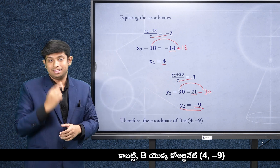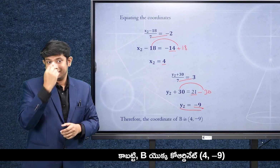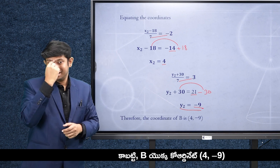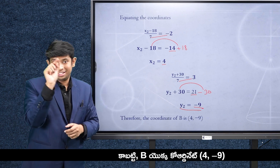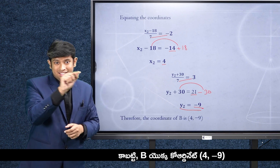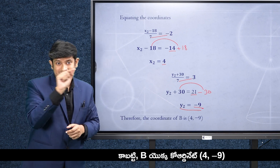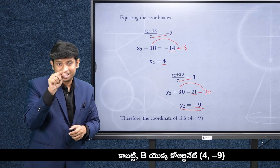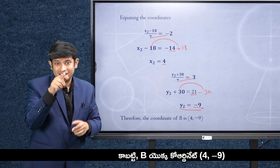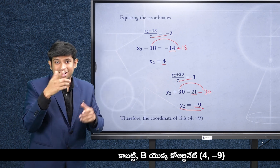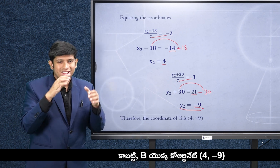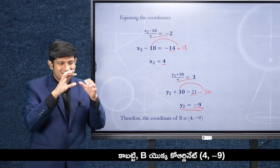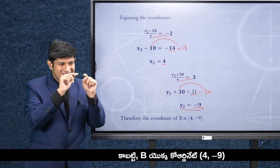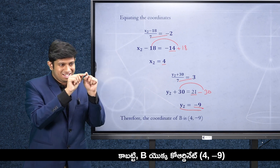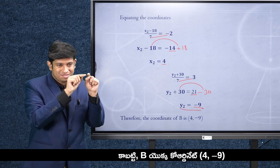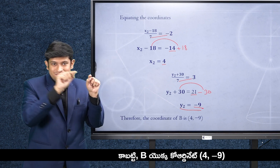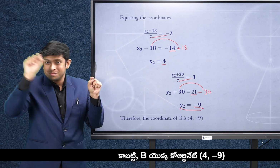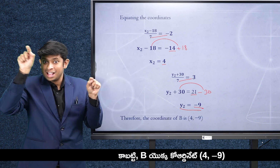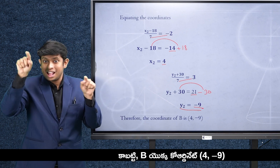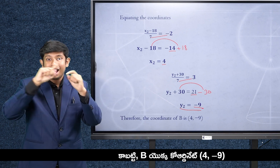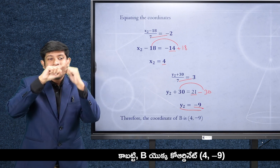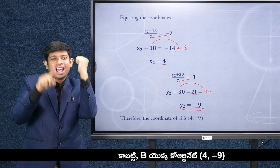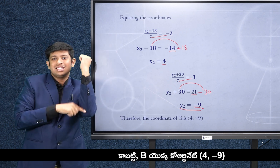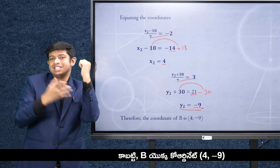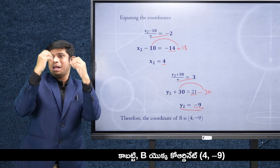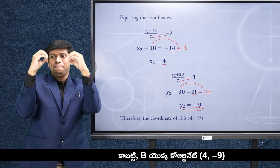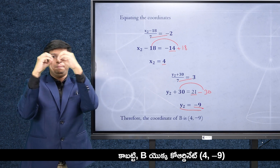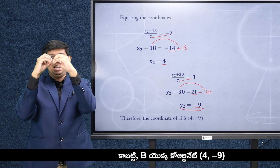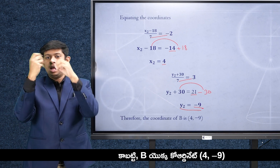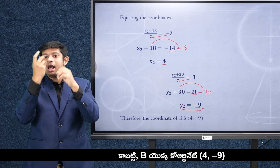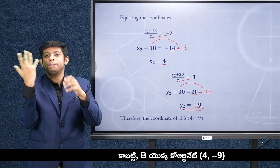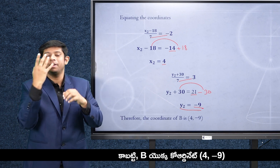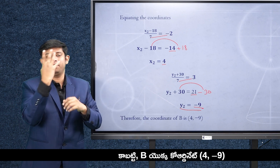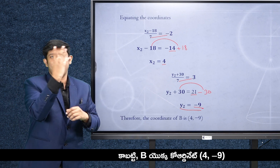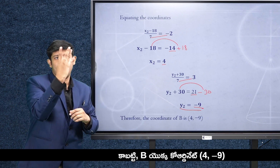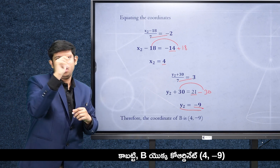కాబట్టి బి యొక్క కోఆర్డినేట్ 4 -9